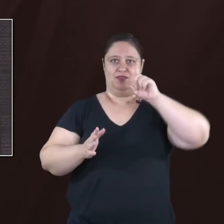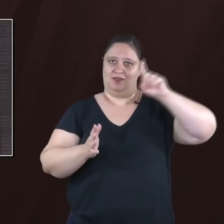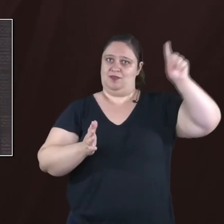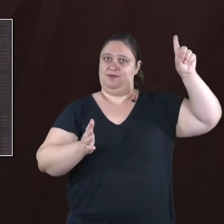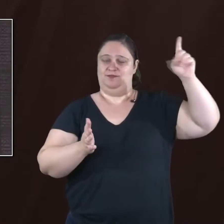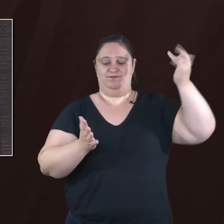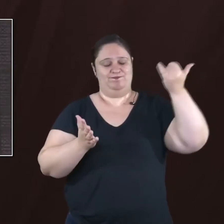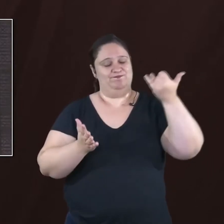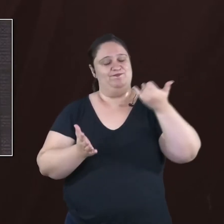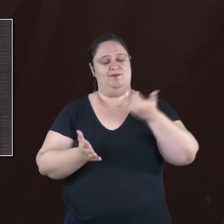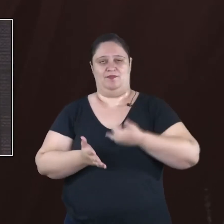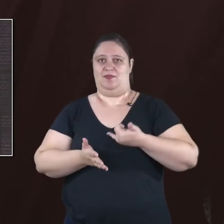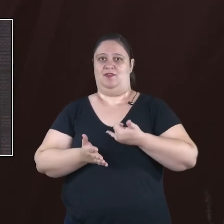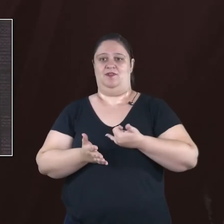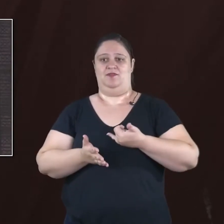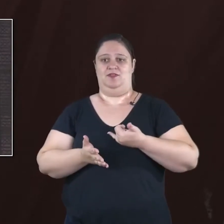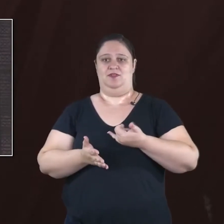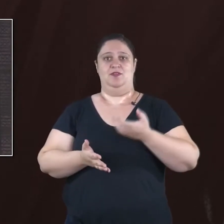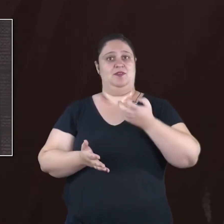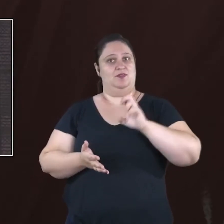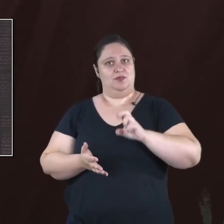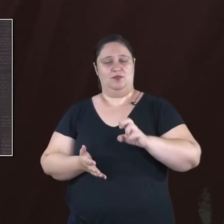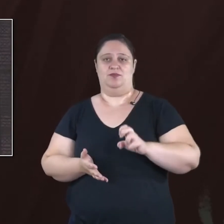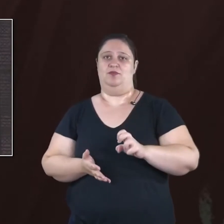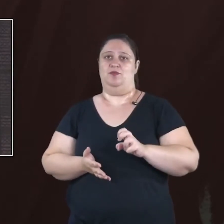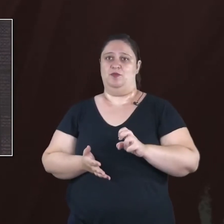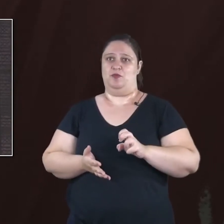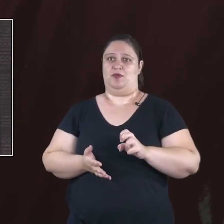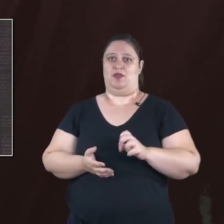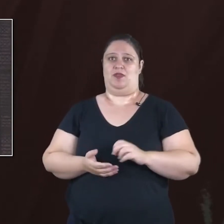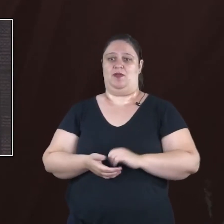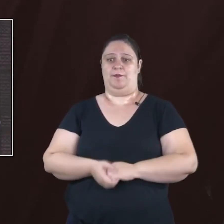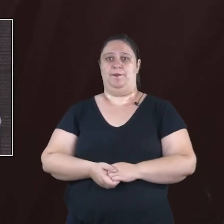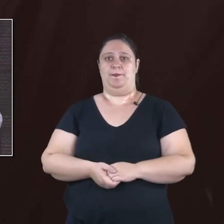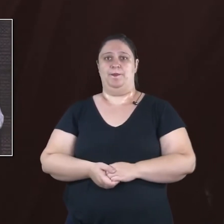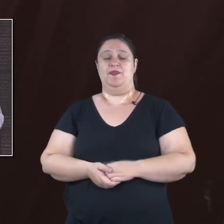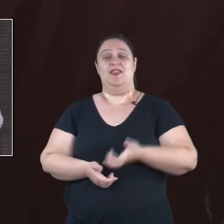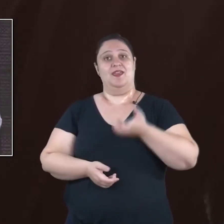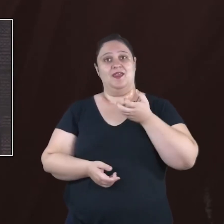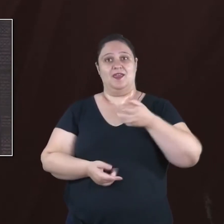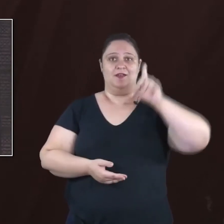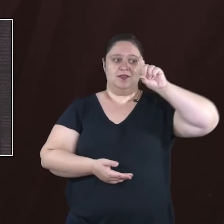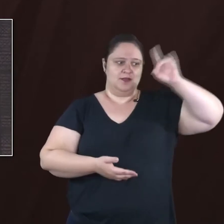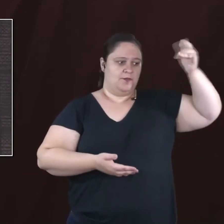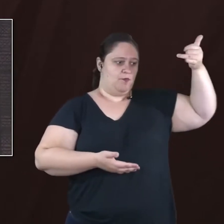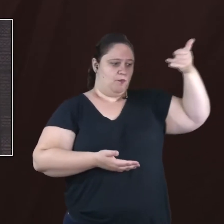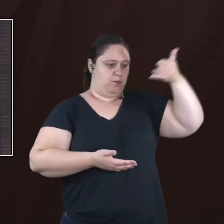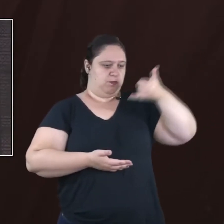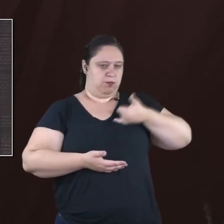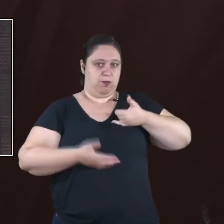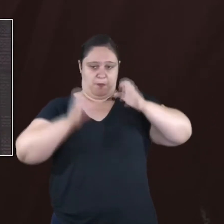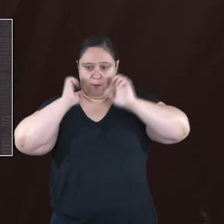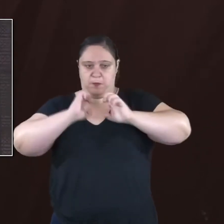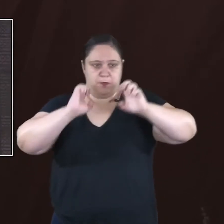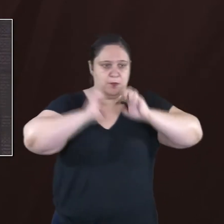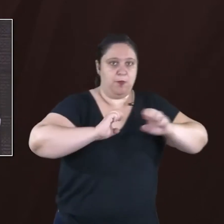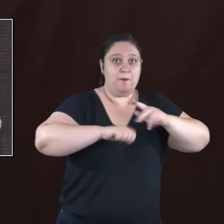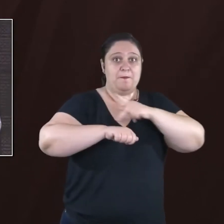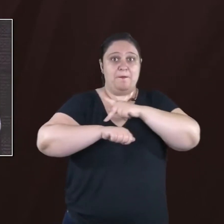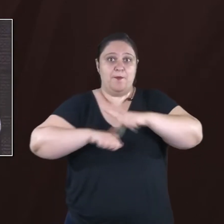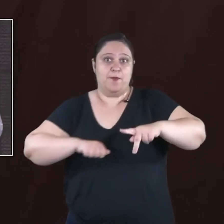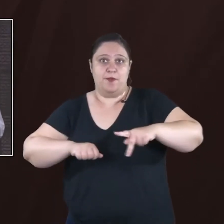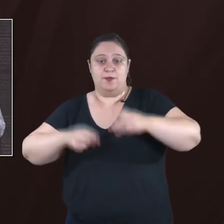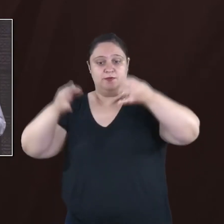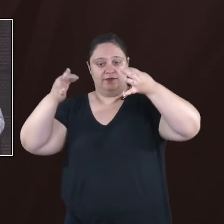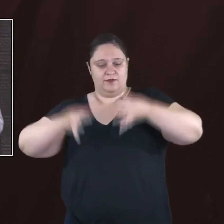não passar a palavra de Deus com outras intenções. Nós queremos passar a palavra de Deus de uma maneira pura, falando na presença